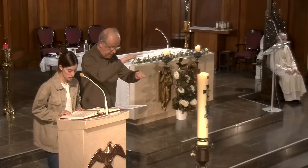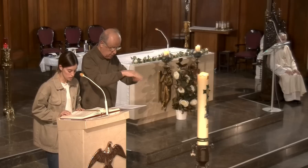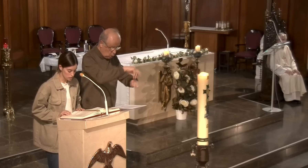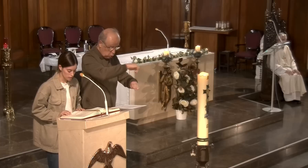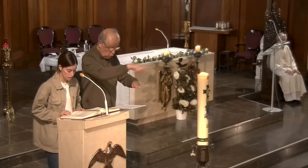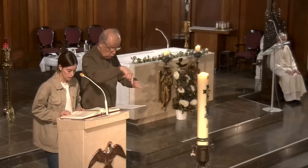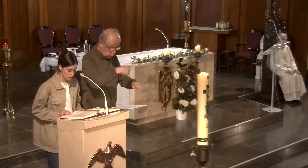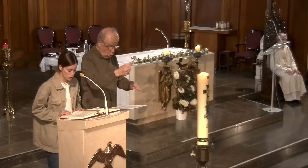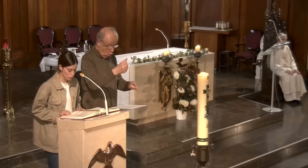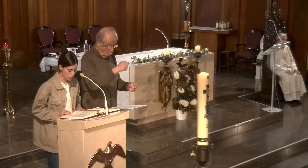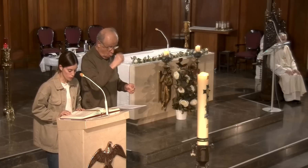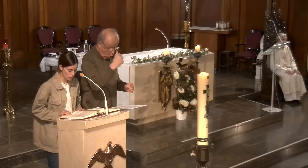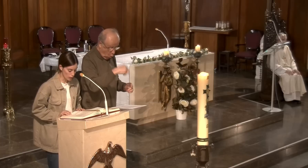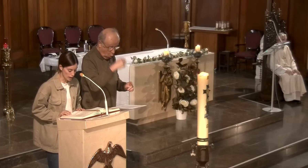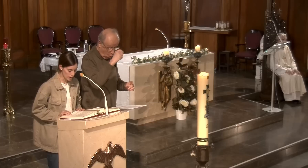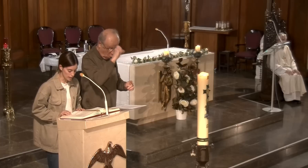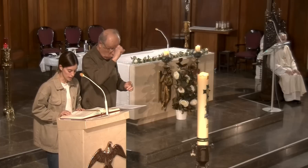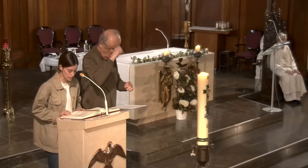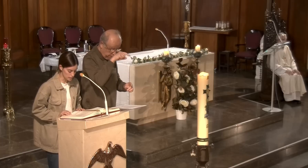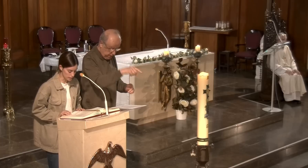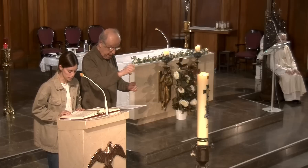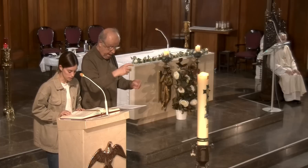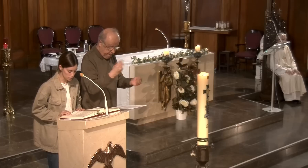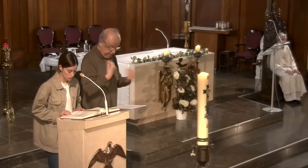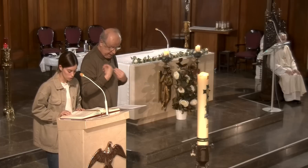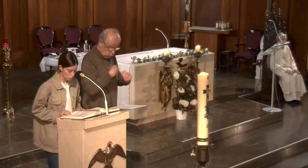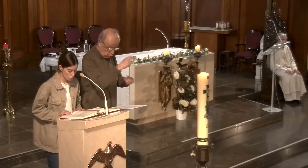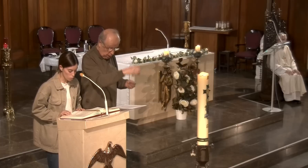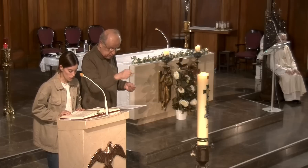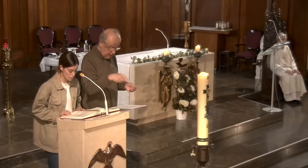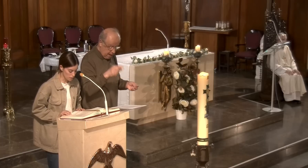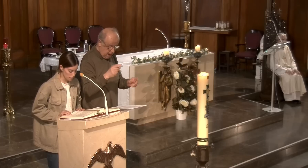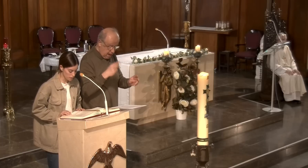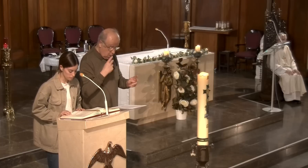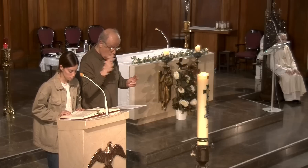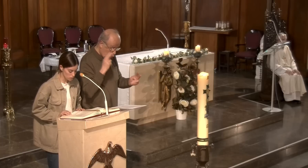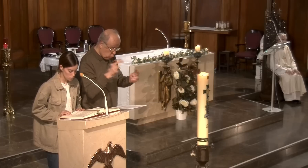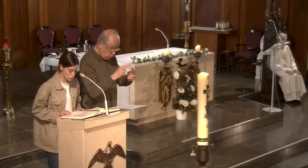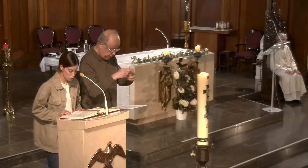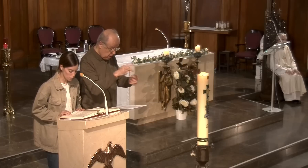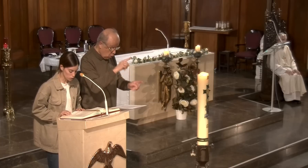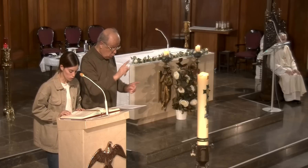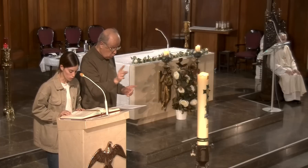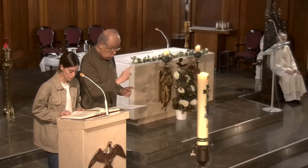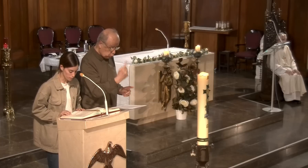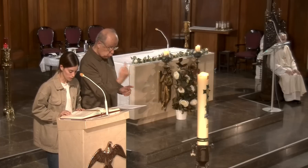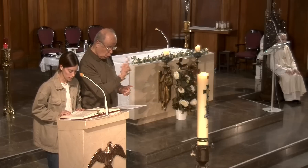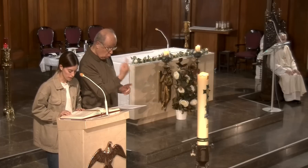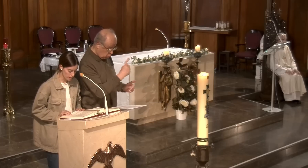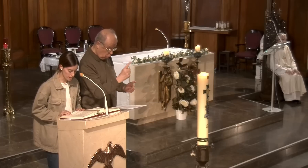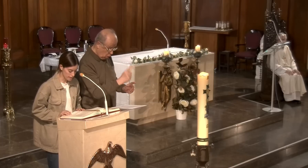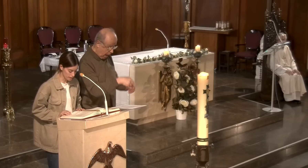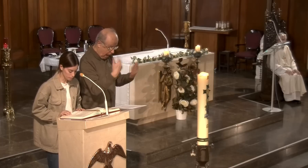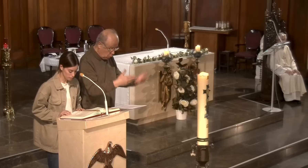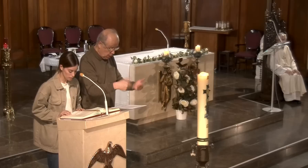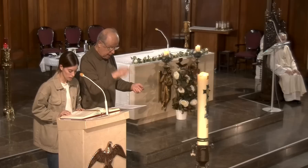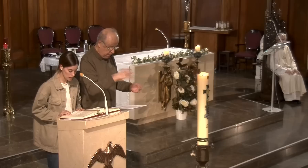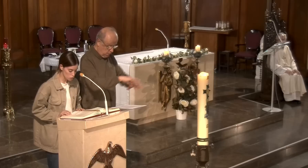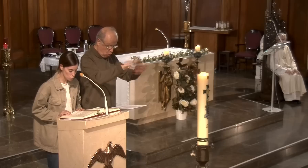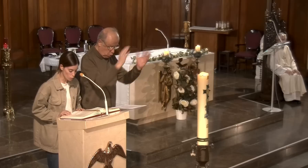y lo dio a la iglesia como cabeza Sobre todo ella es